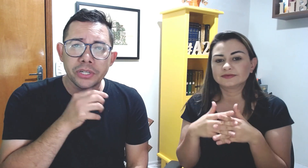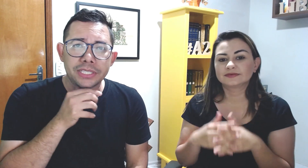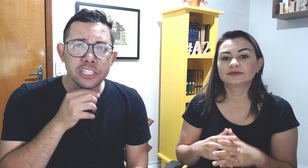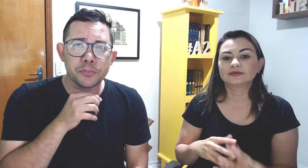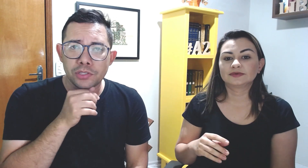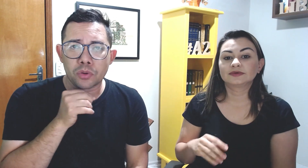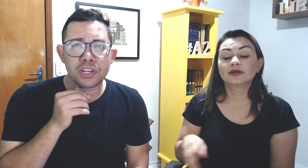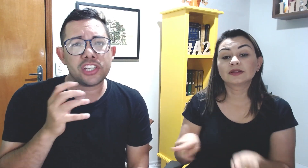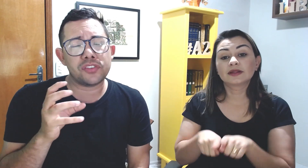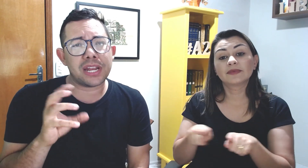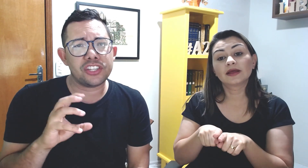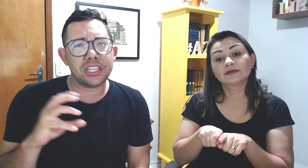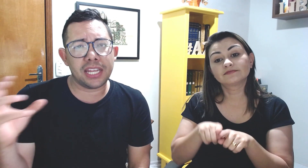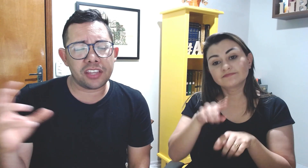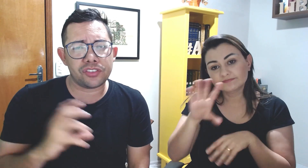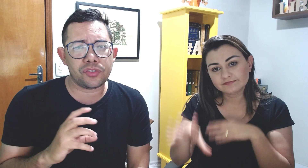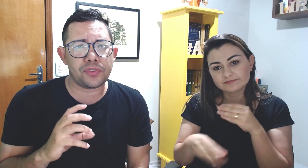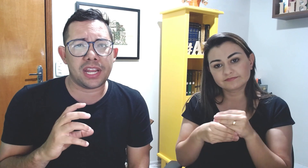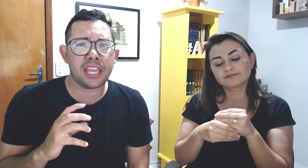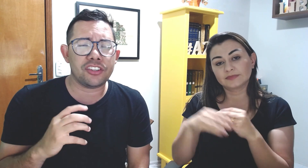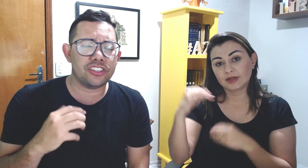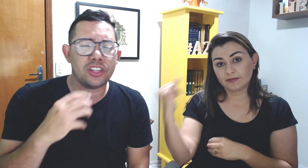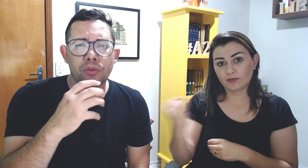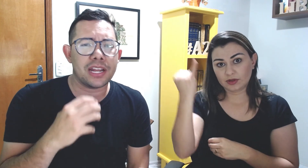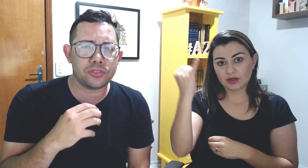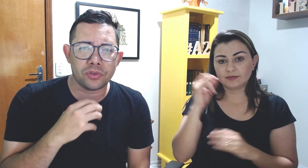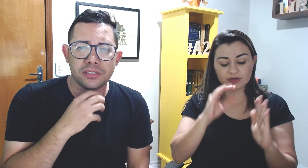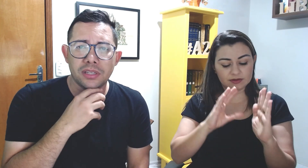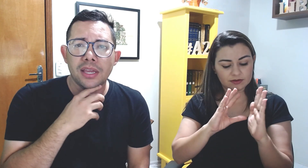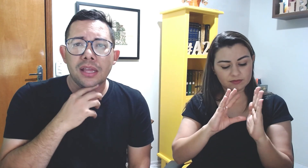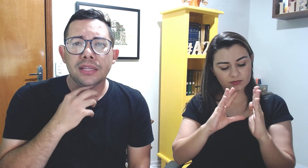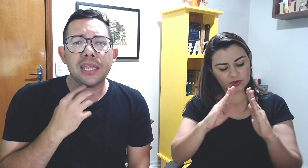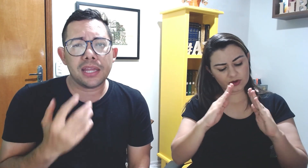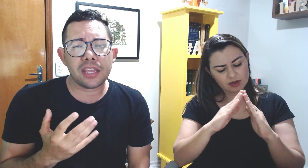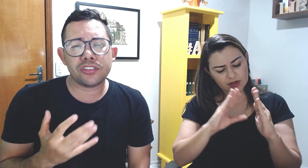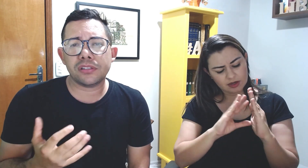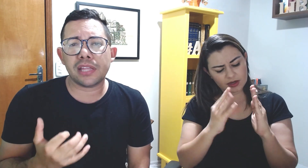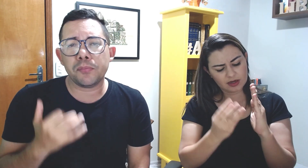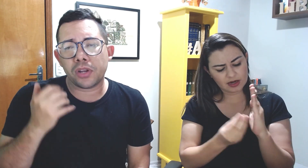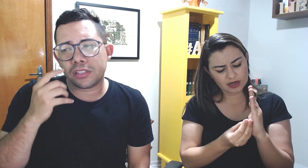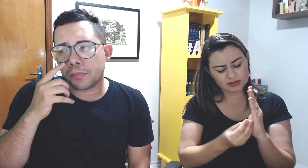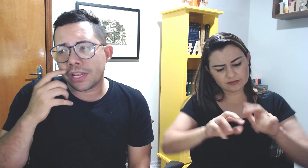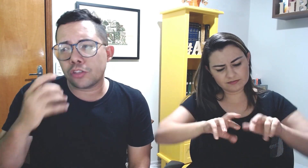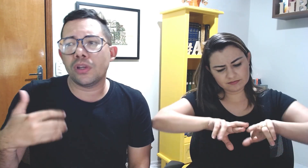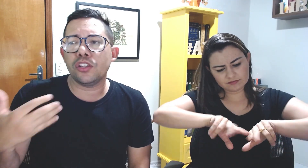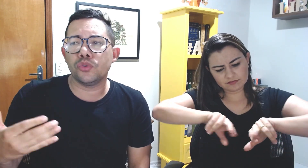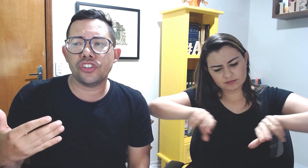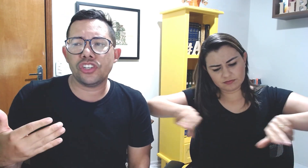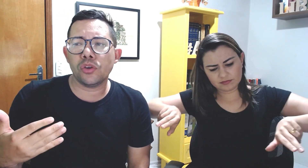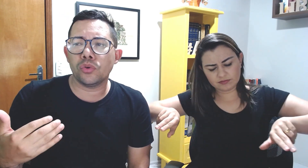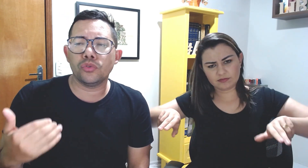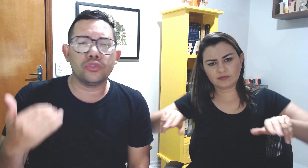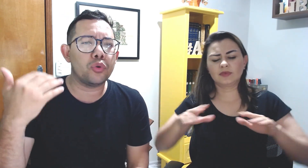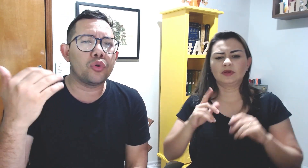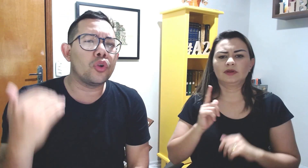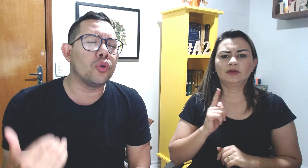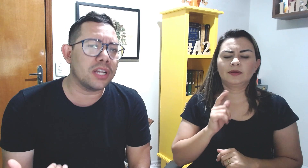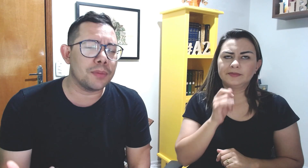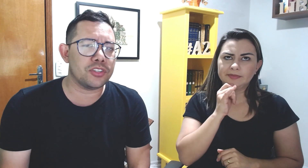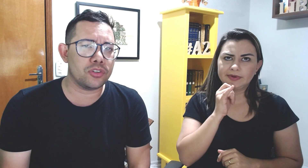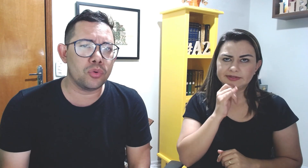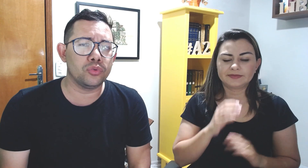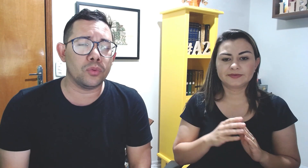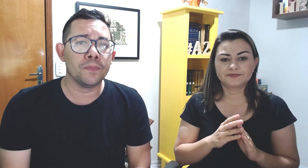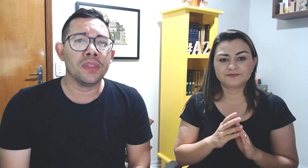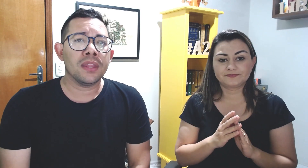coisa importante, pessoal, quando a gente fala de igrejas diferentes, denominações, tem igreja que tem, por exemplo, na sua liturgia ou no seu